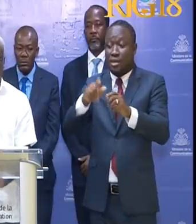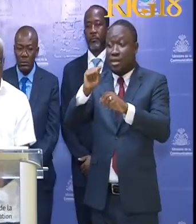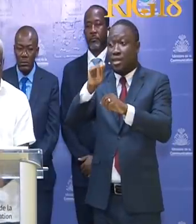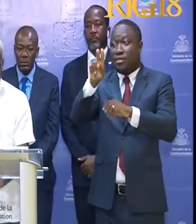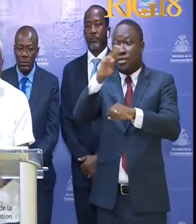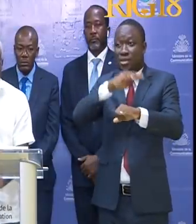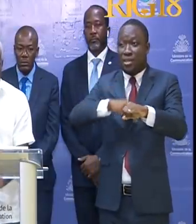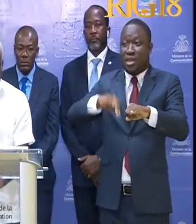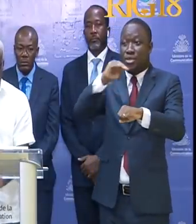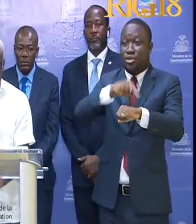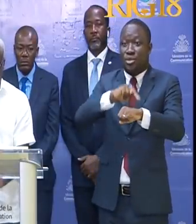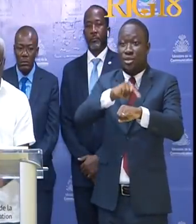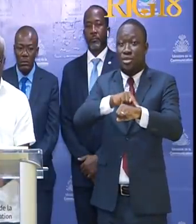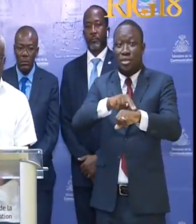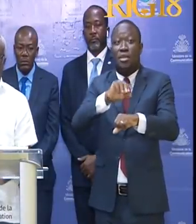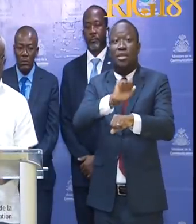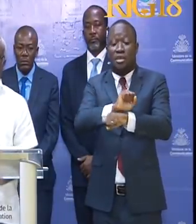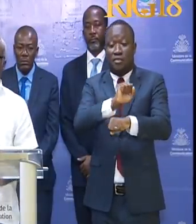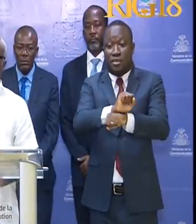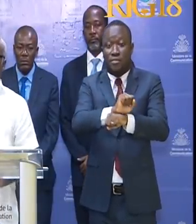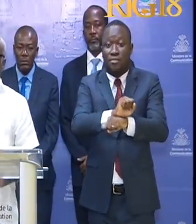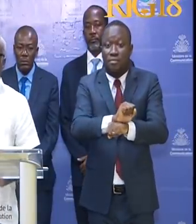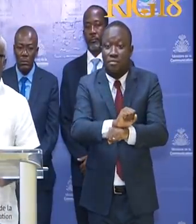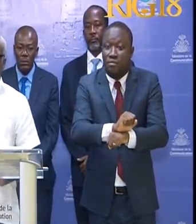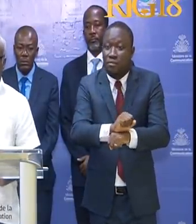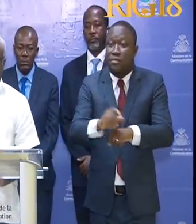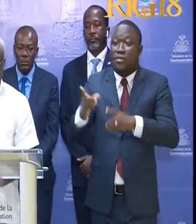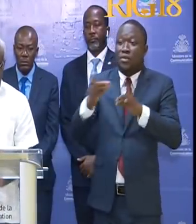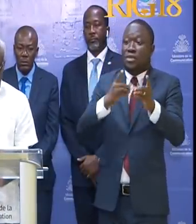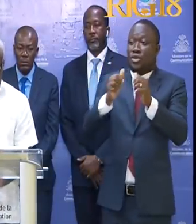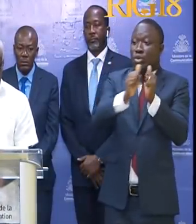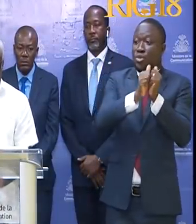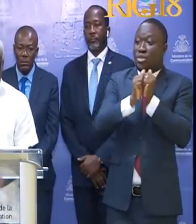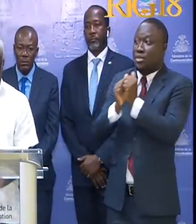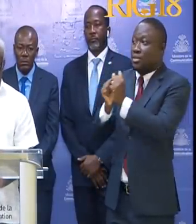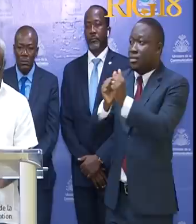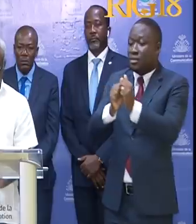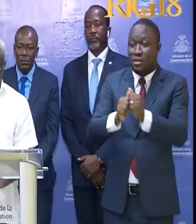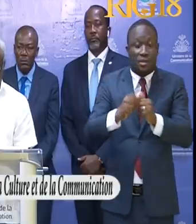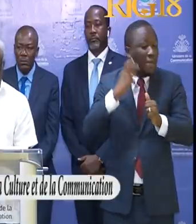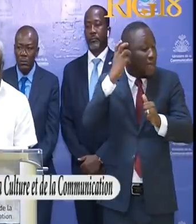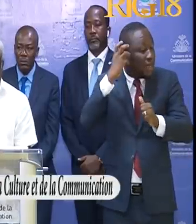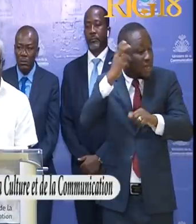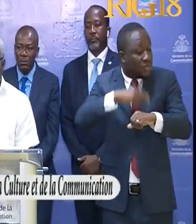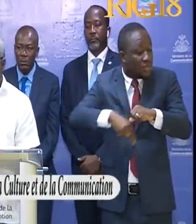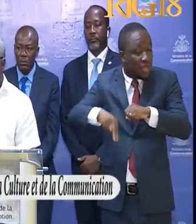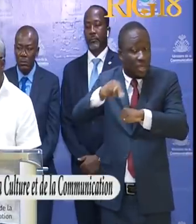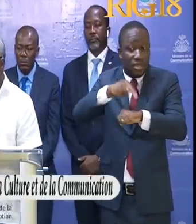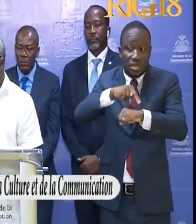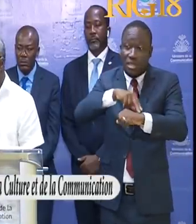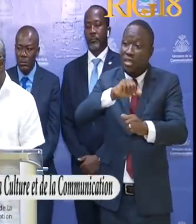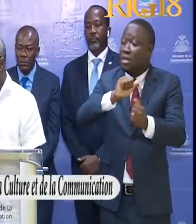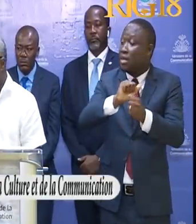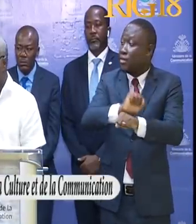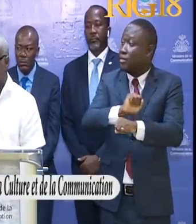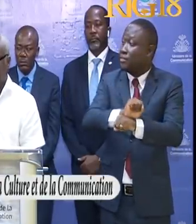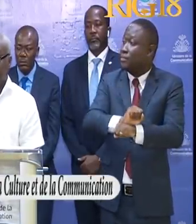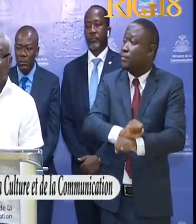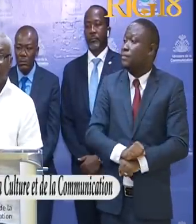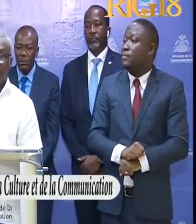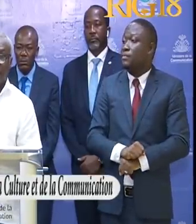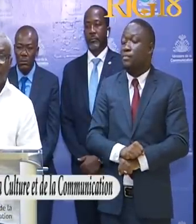nationale, M. Gamal Augustin, avec qui j'ai eu une séance de travail, le directeur général de la radio nationale, M. Daniel, avec qui j'ai eu une séance de